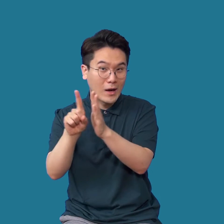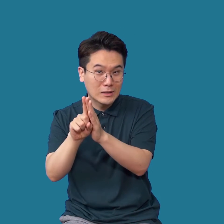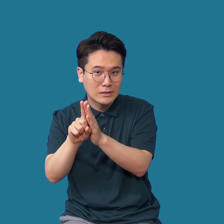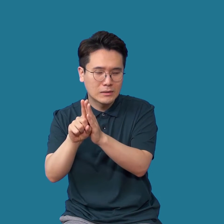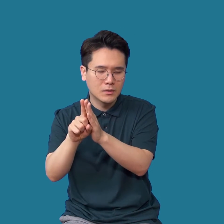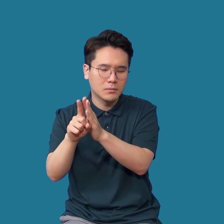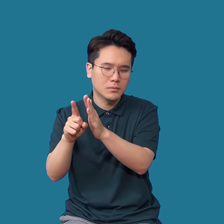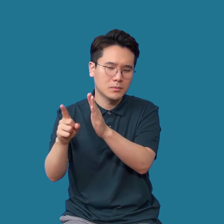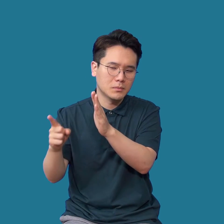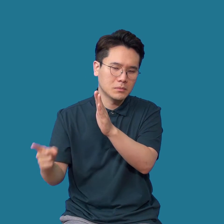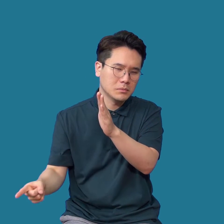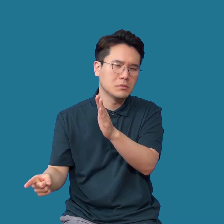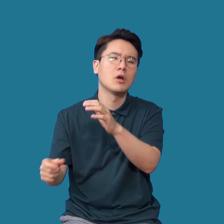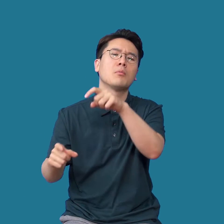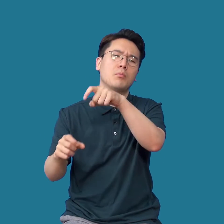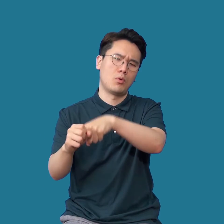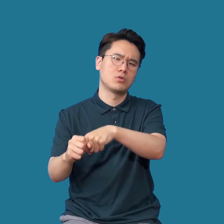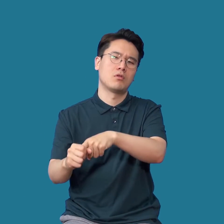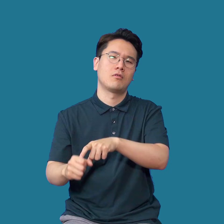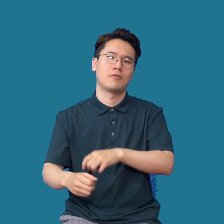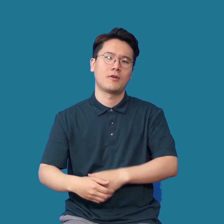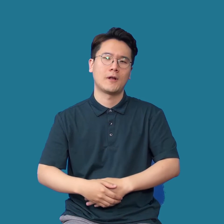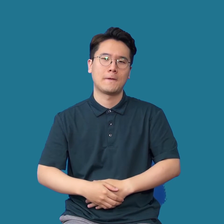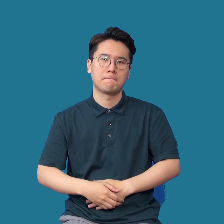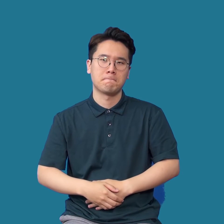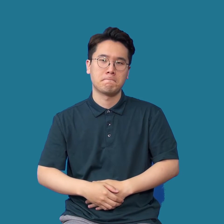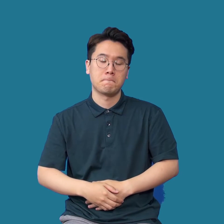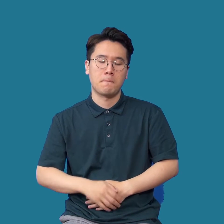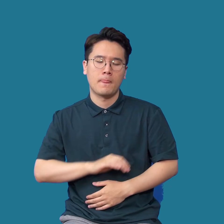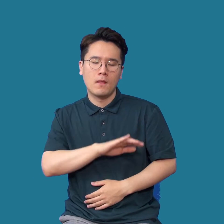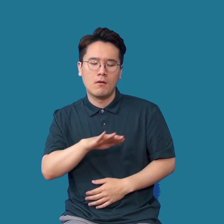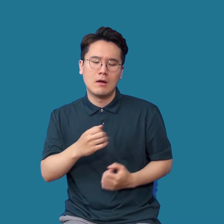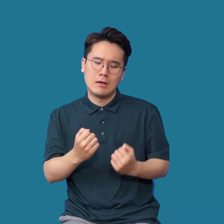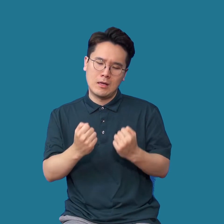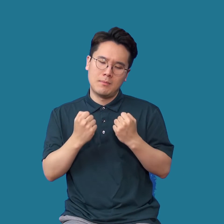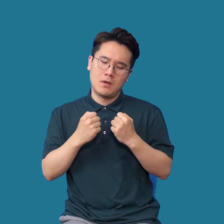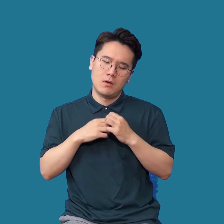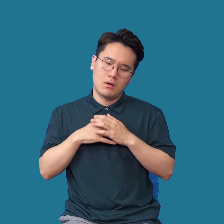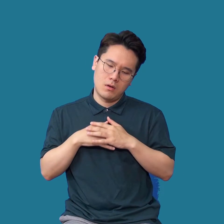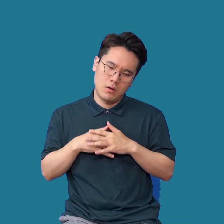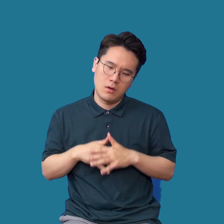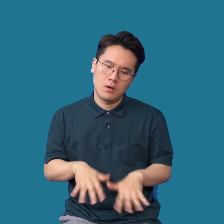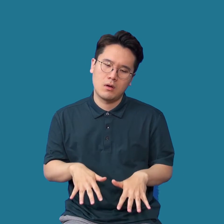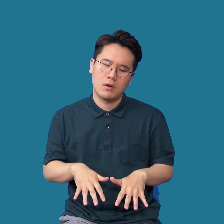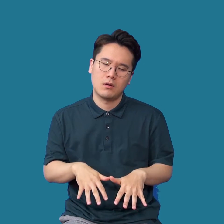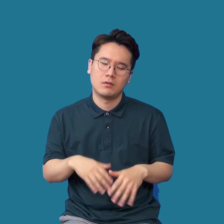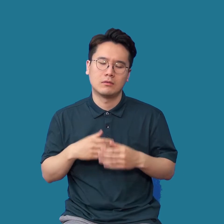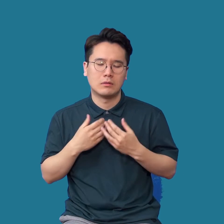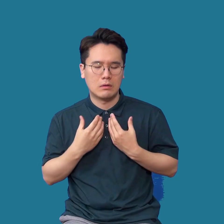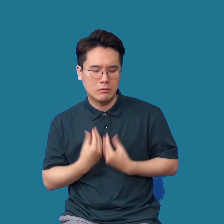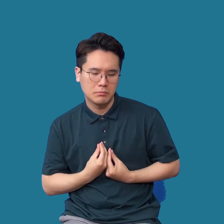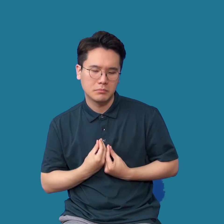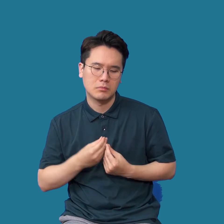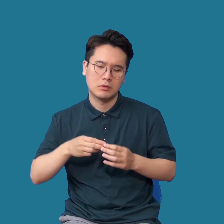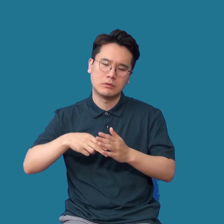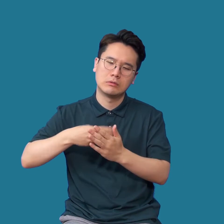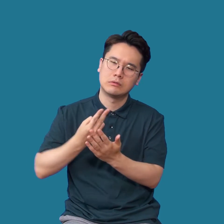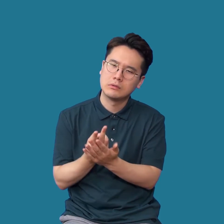것이죠. 어떻게 하든지 우리가 무기력해지게 만들고 우리를 쓰러뜨리려고 하는 것이죠.